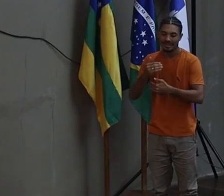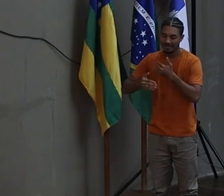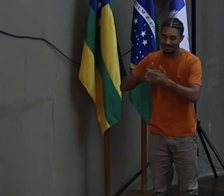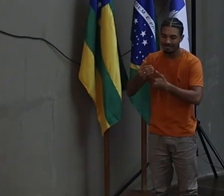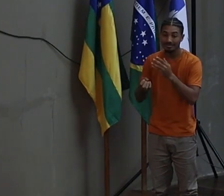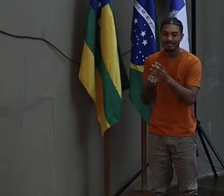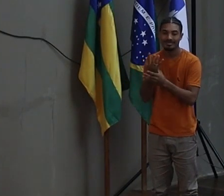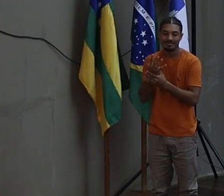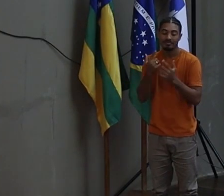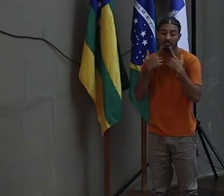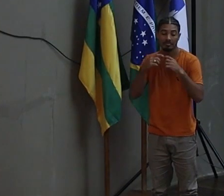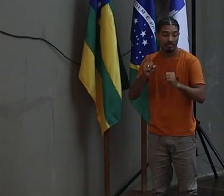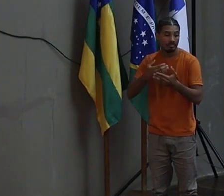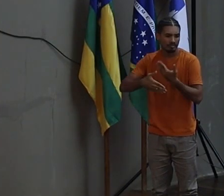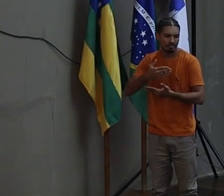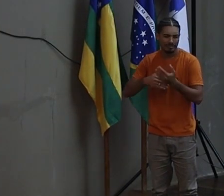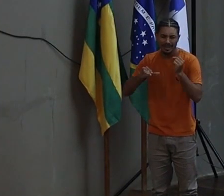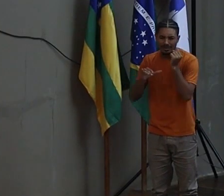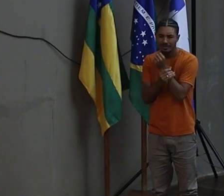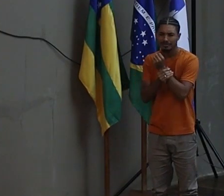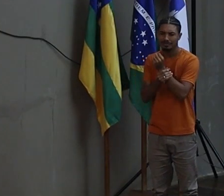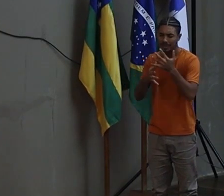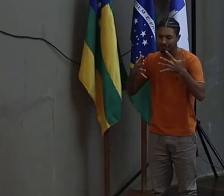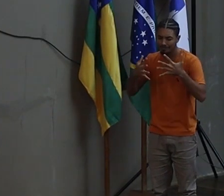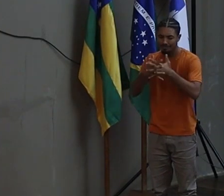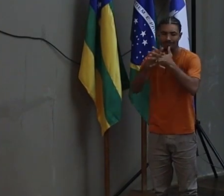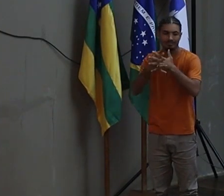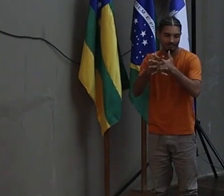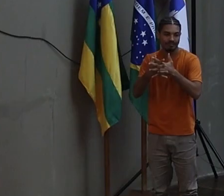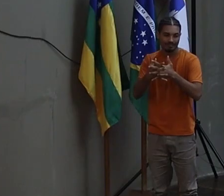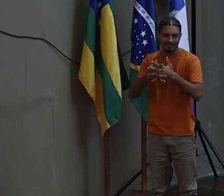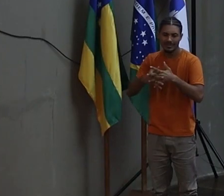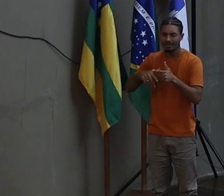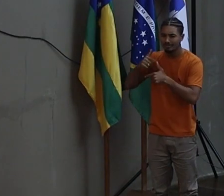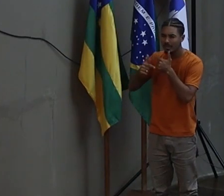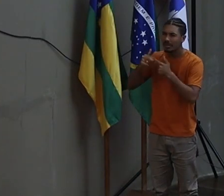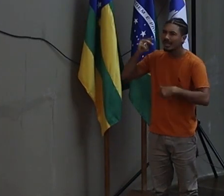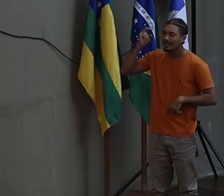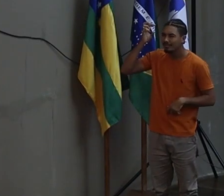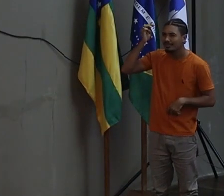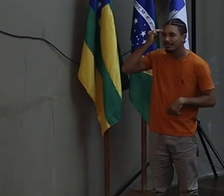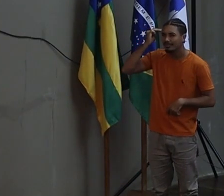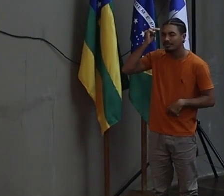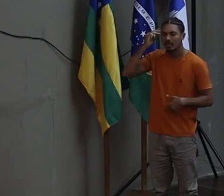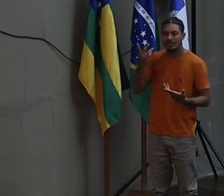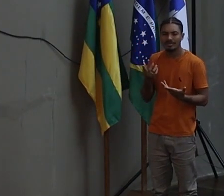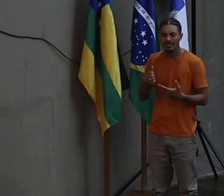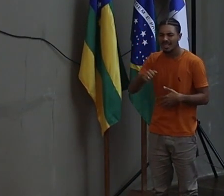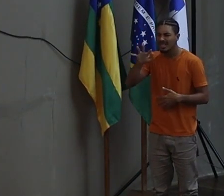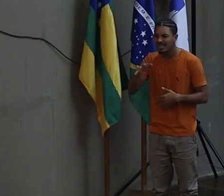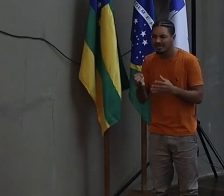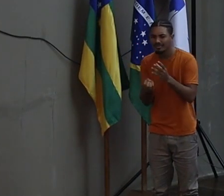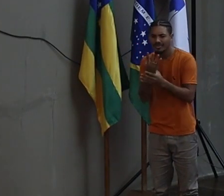aplicada. A gente queria fortalecer, integrar e trazer esse trabalho da memória, né? Quem foi essa associação, quem era... Então, ali